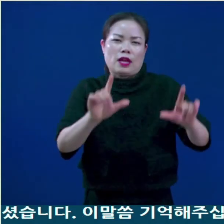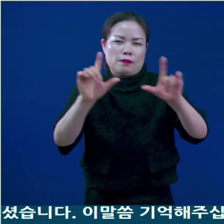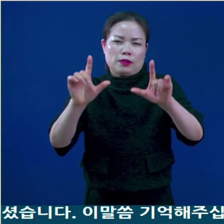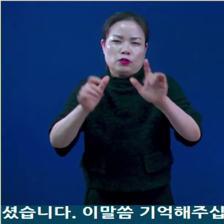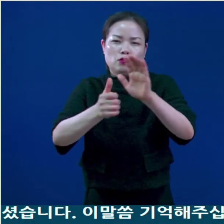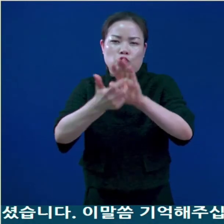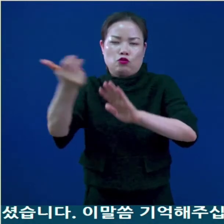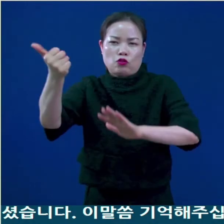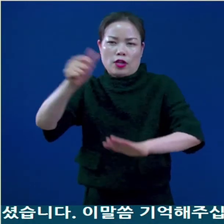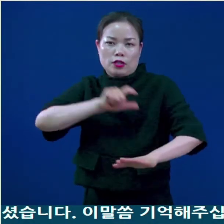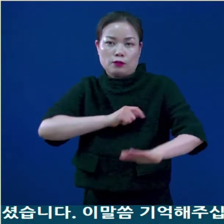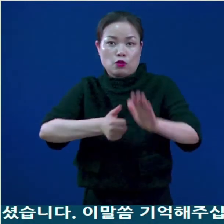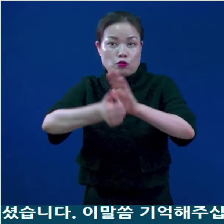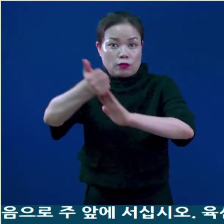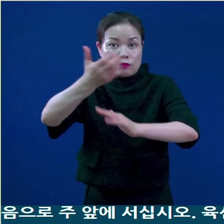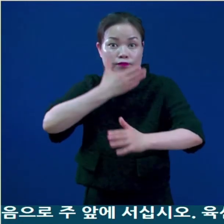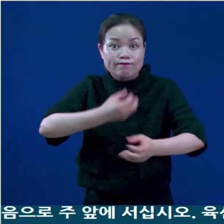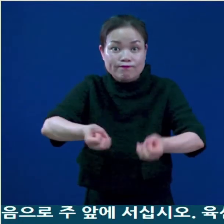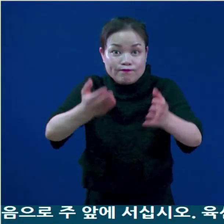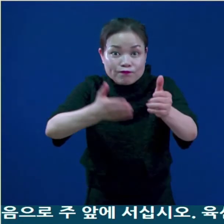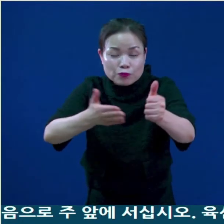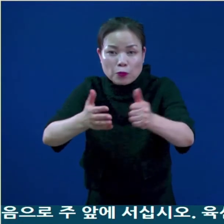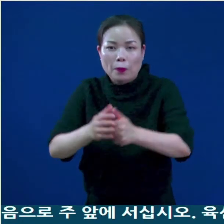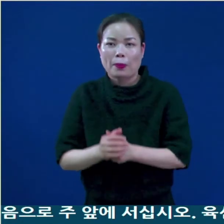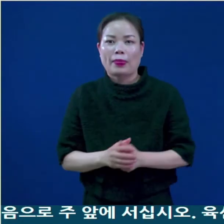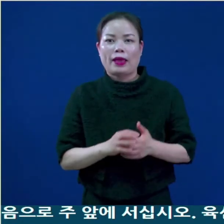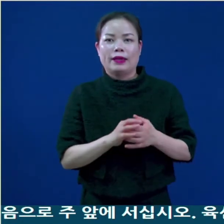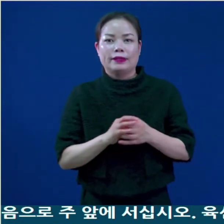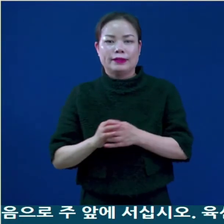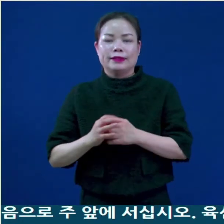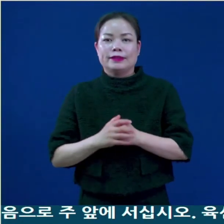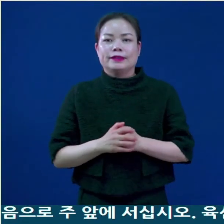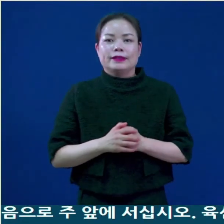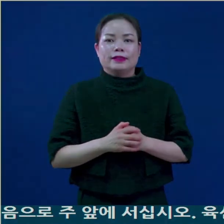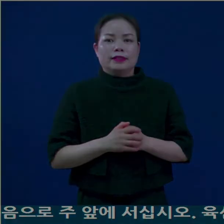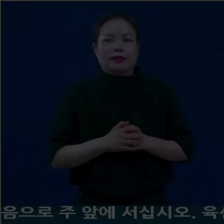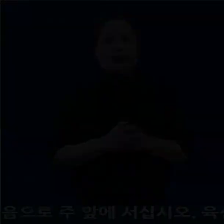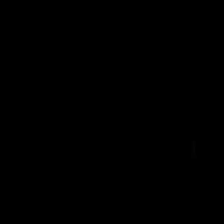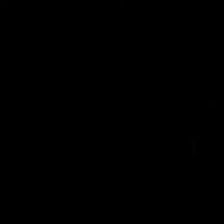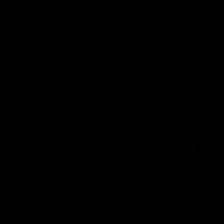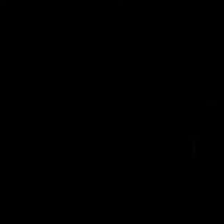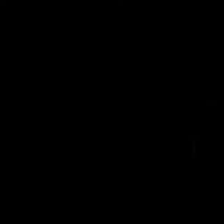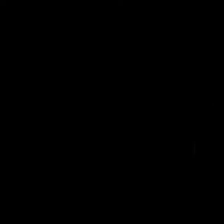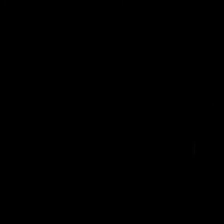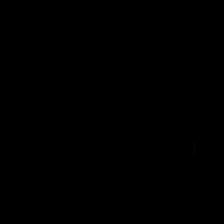소망하며 축복합니다. 이제 이어서 우리 미우남